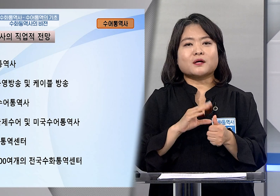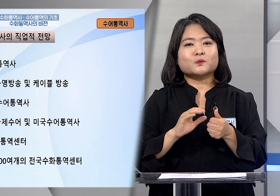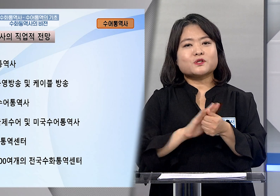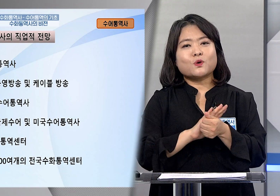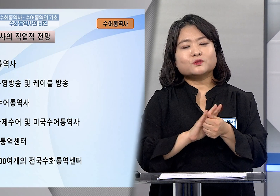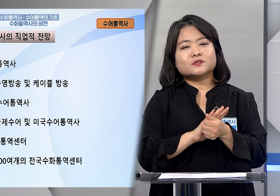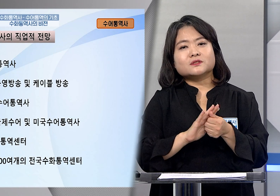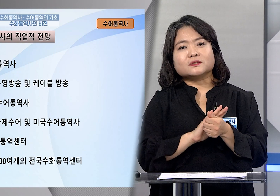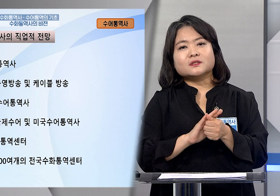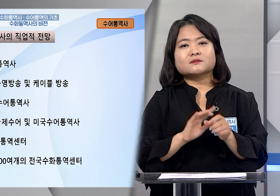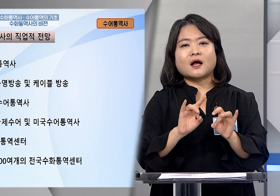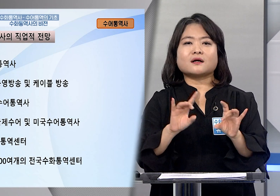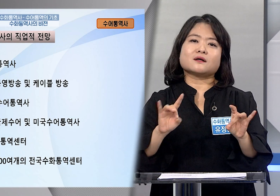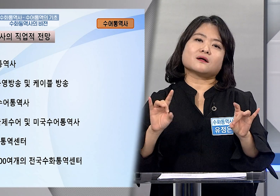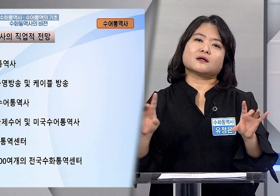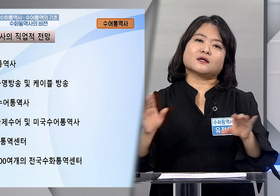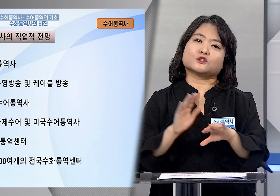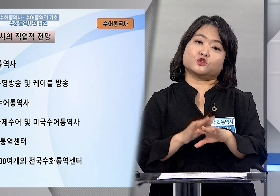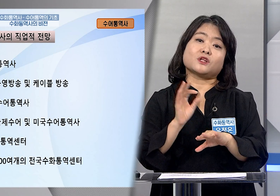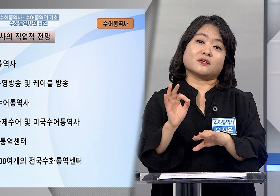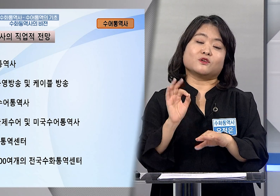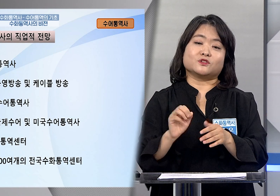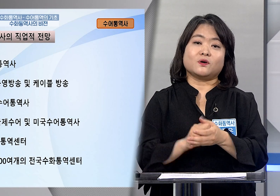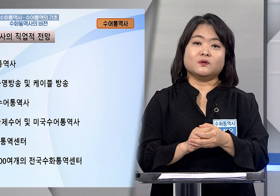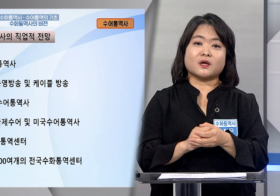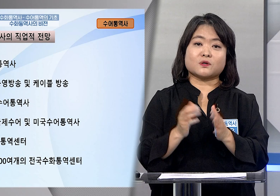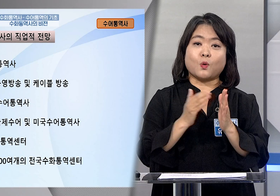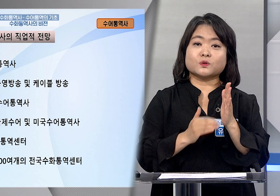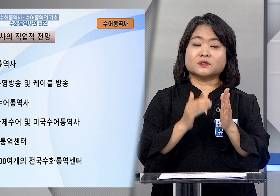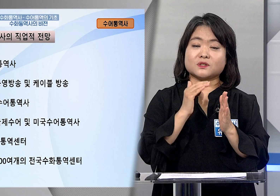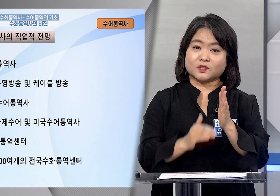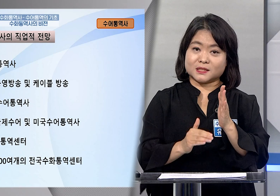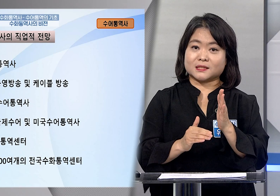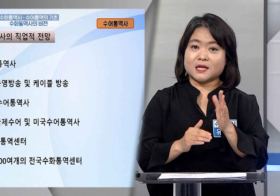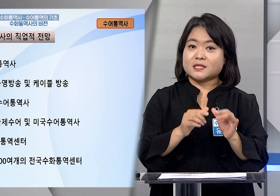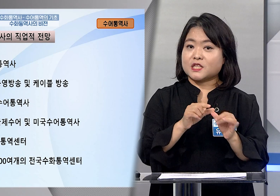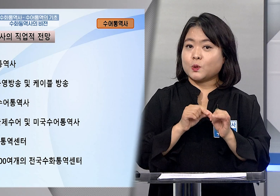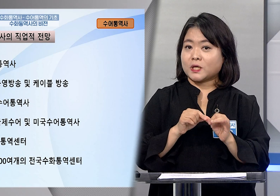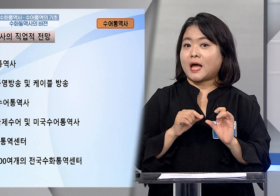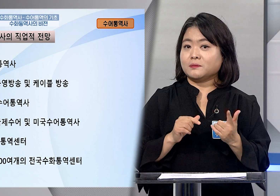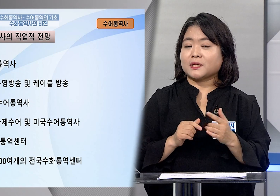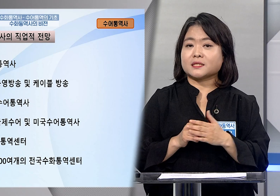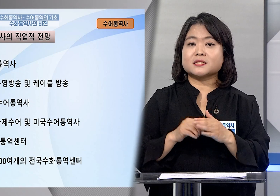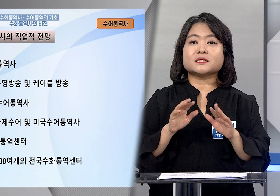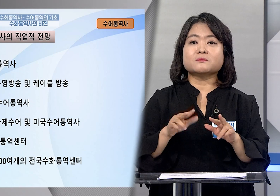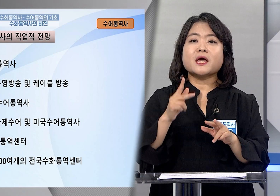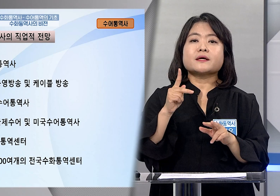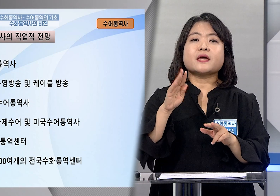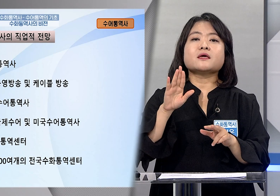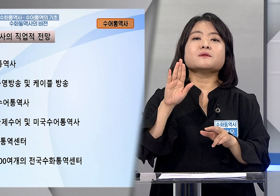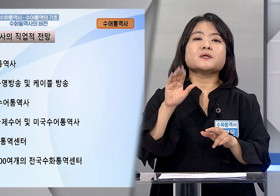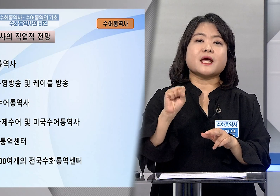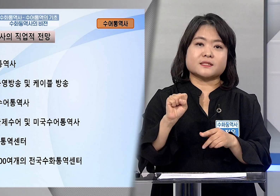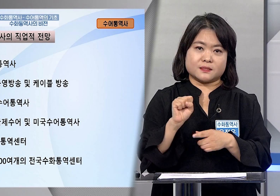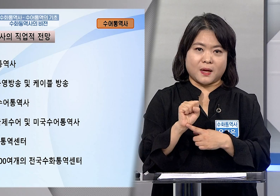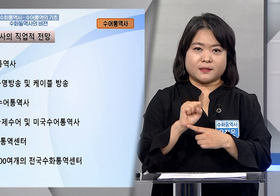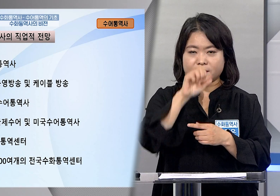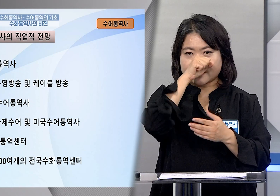방송의 처우는 이건 각각 수당이거든요. 예, 정식 채용이 아닙니다. 지금 KBS만